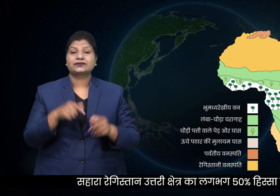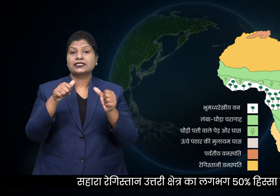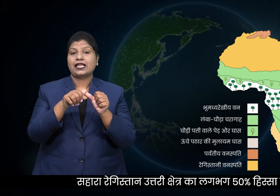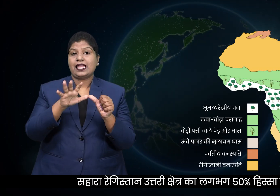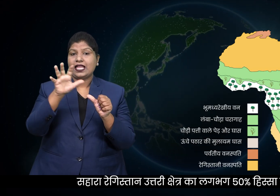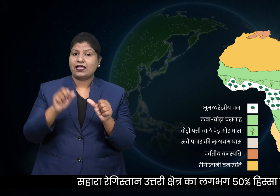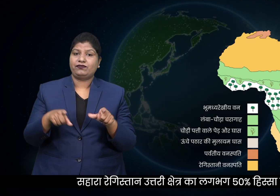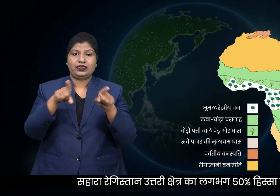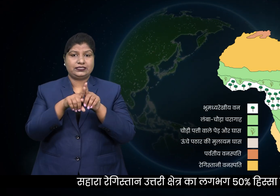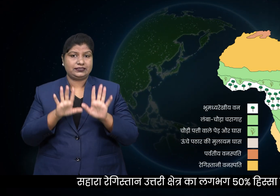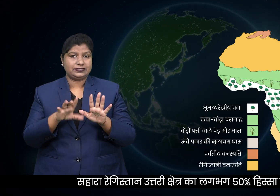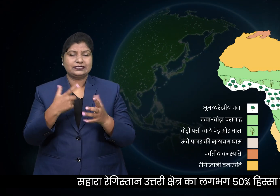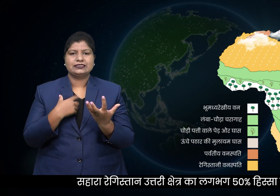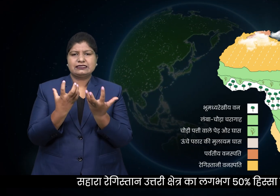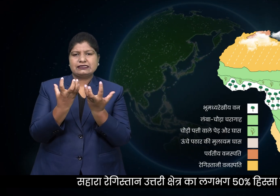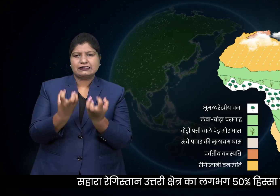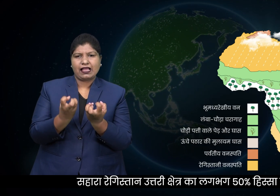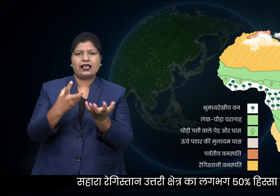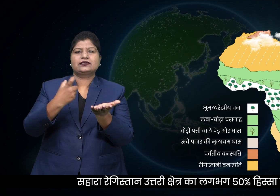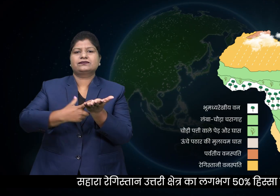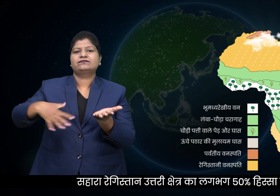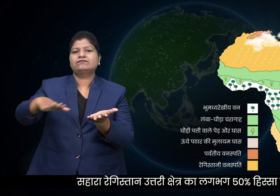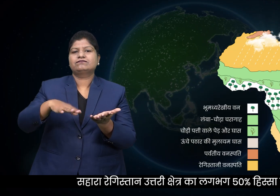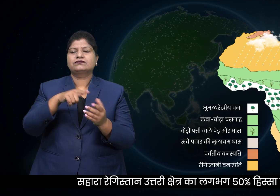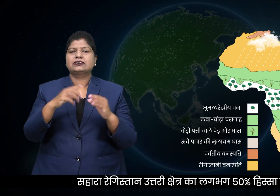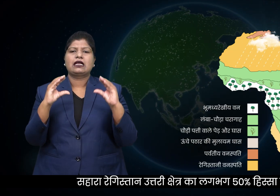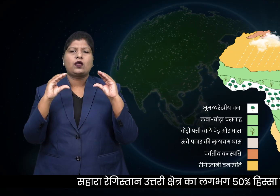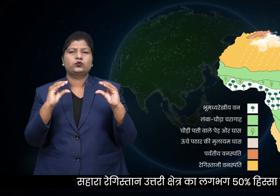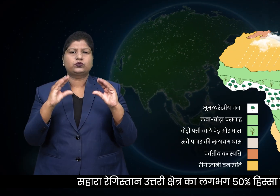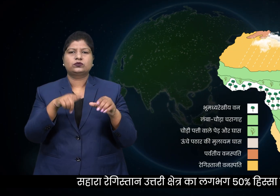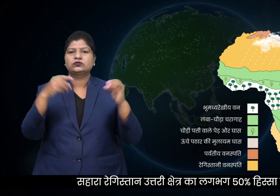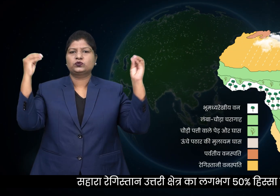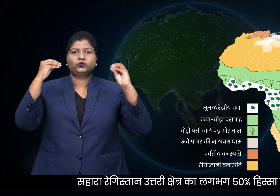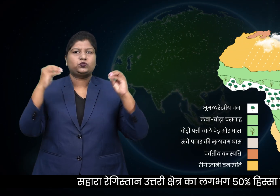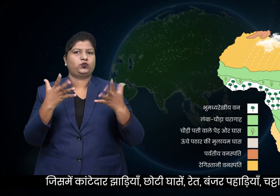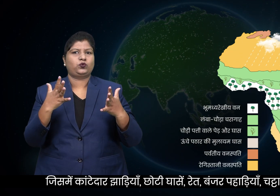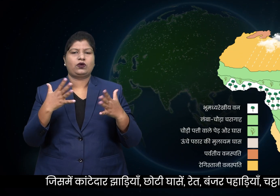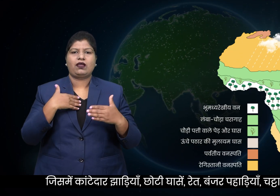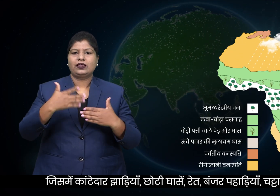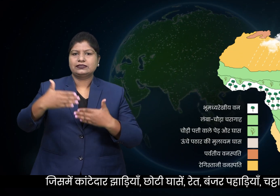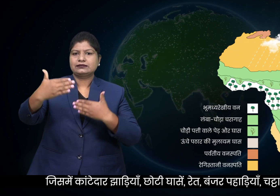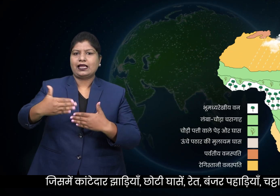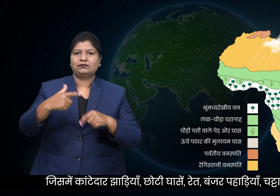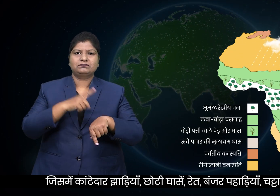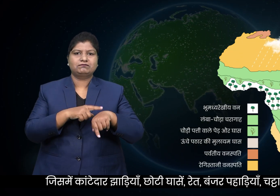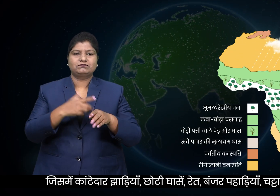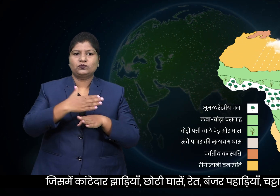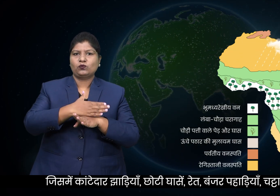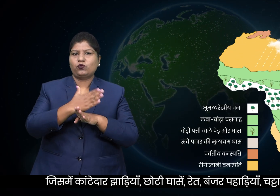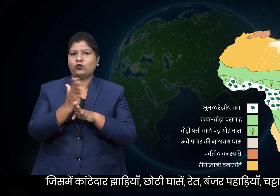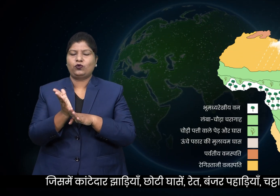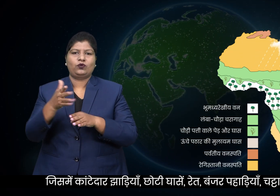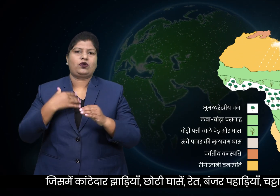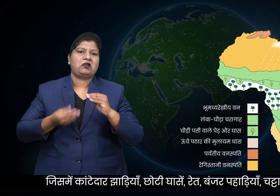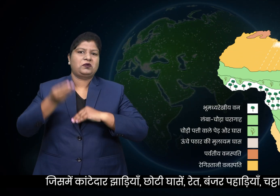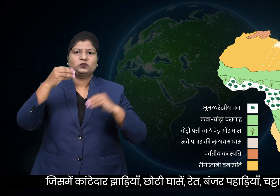सहारा रेगिस्तान उत्तरी क्षेत्र का लगभग 50% हिस्सा घेरता है, जिसमें कांटेदार